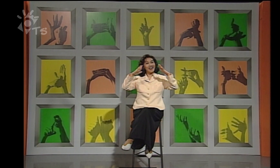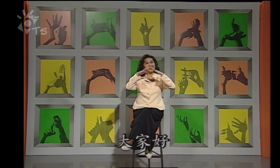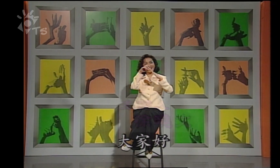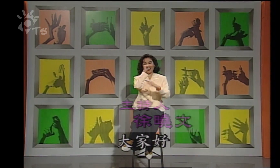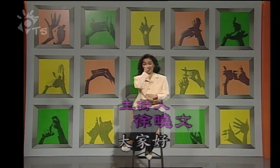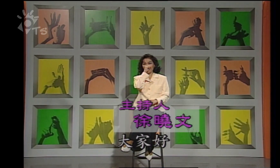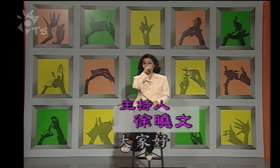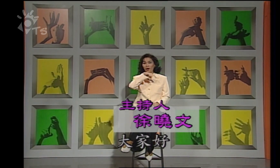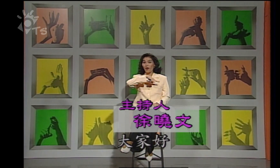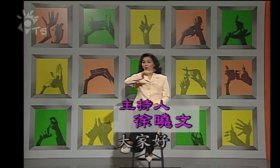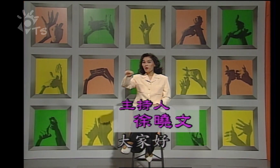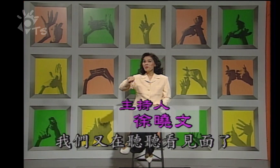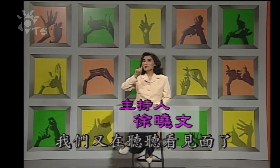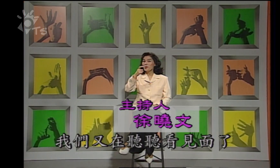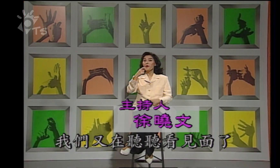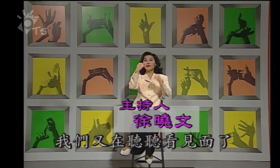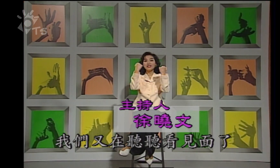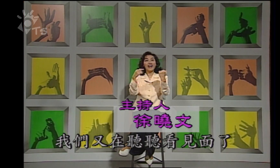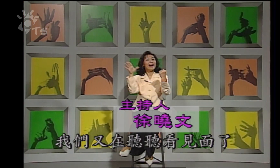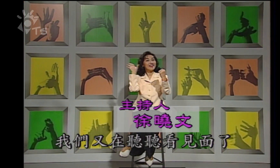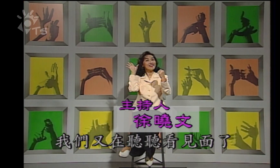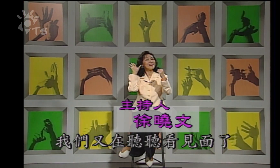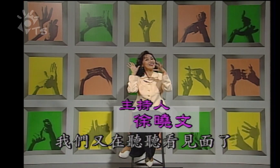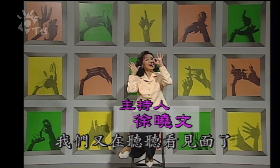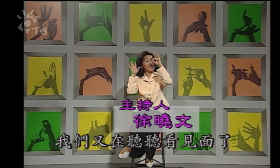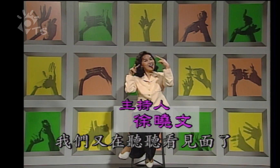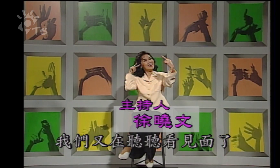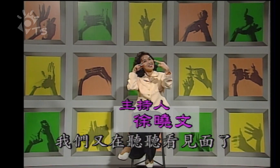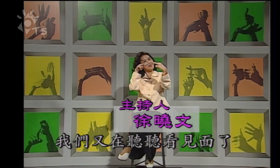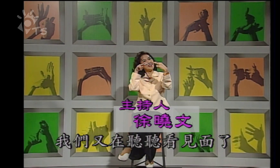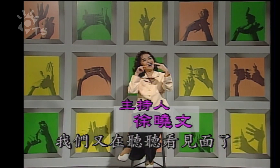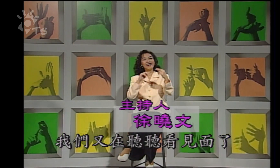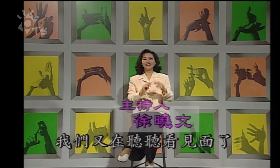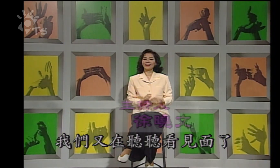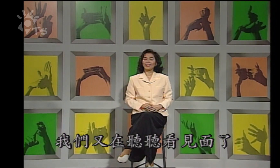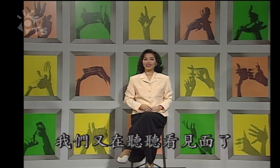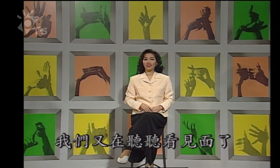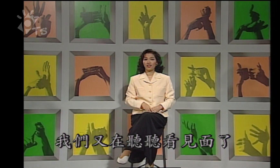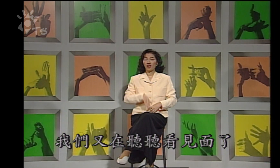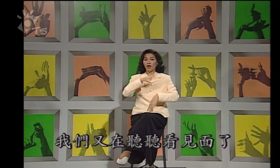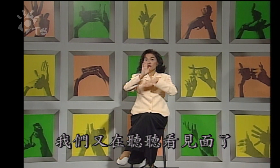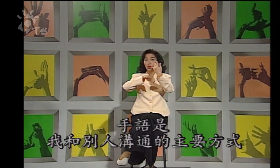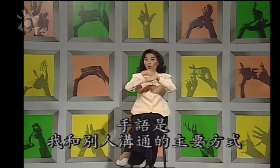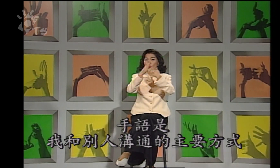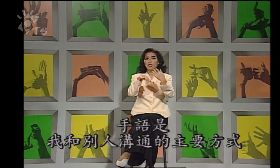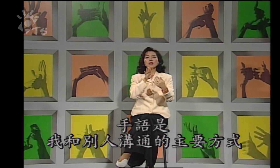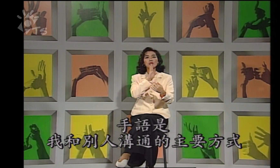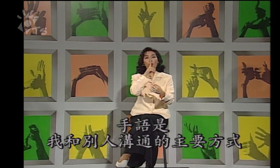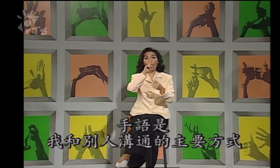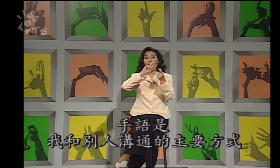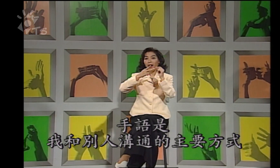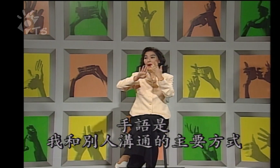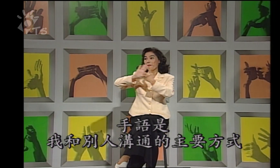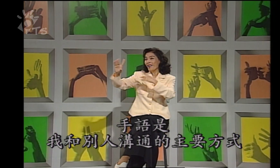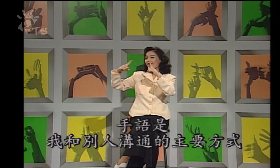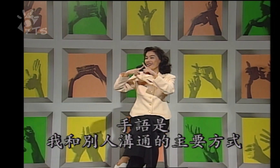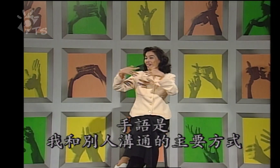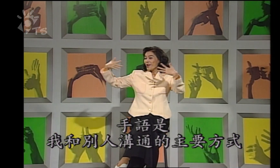大家好，我们又在听听看见面了。手语是我和别人沟通